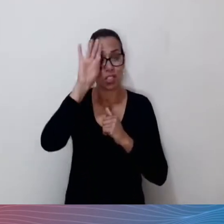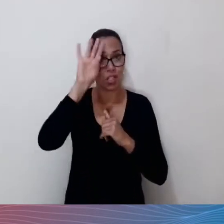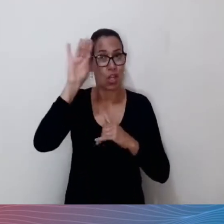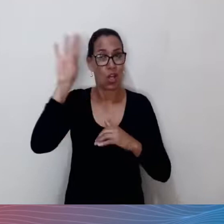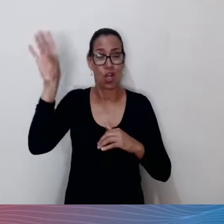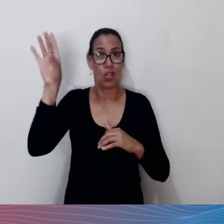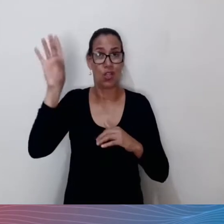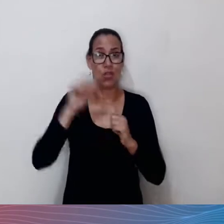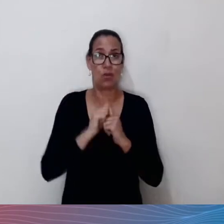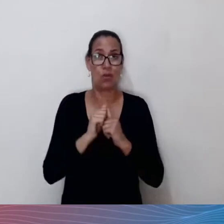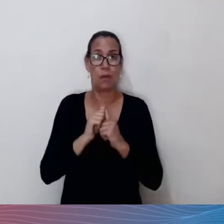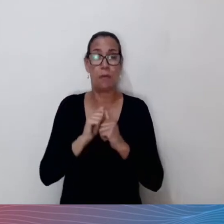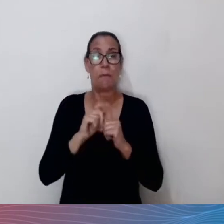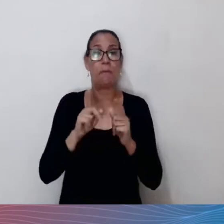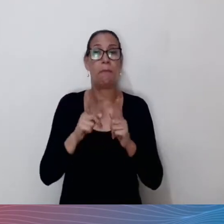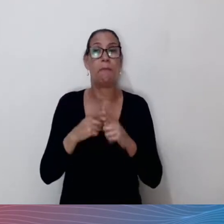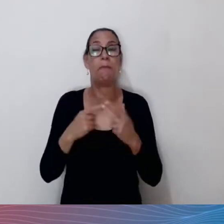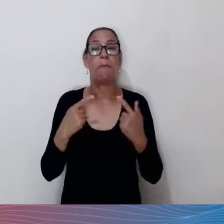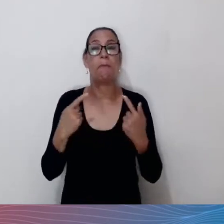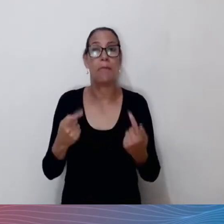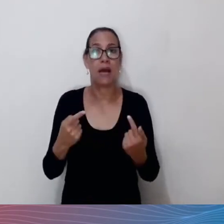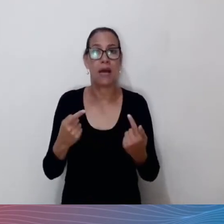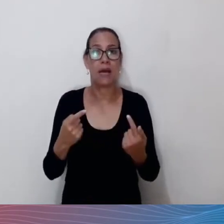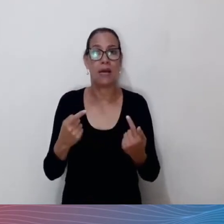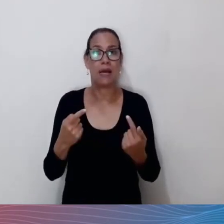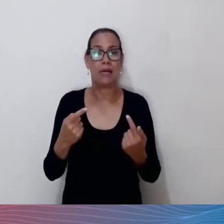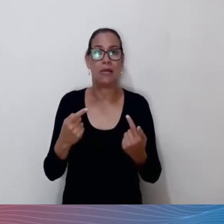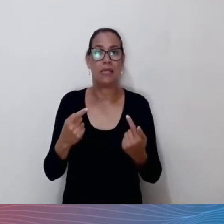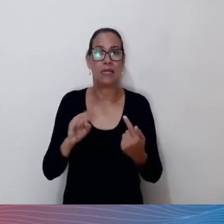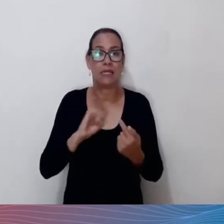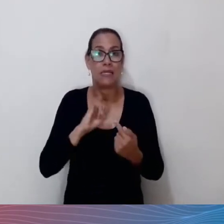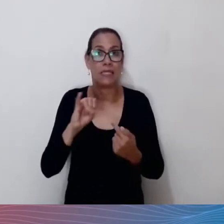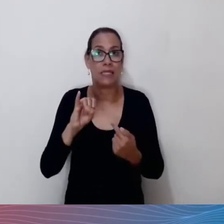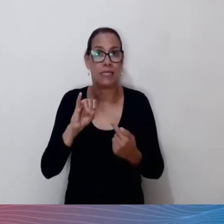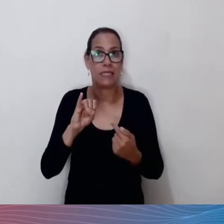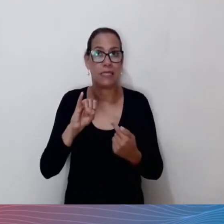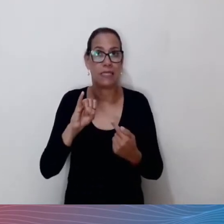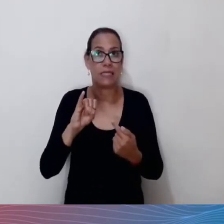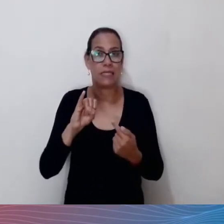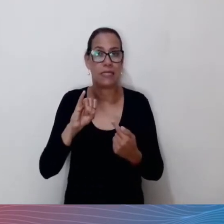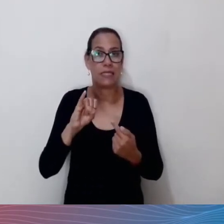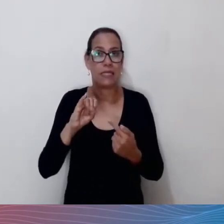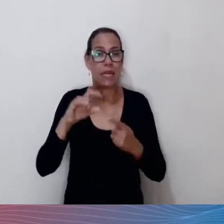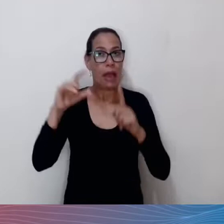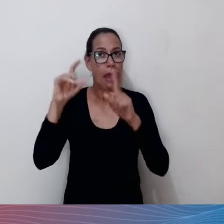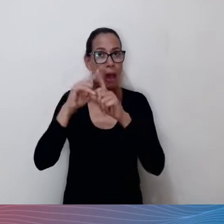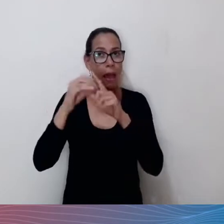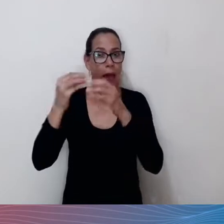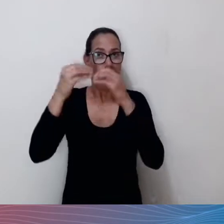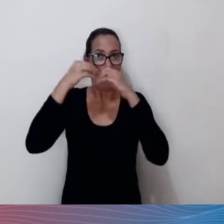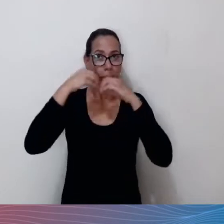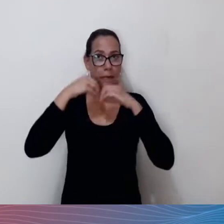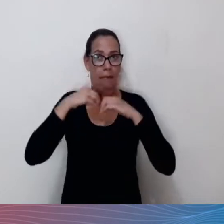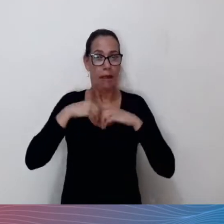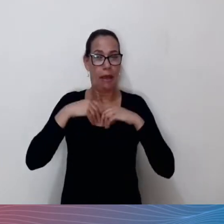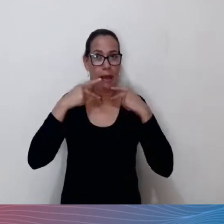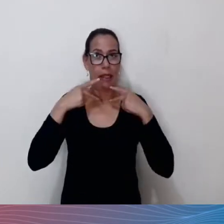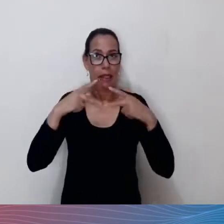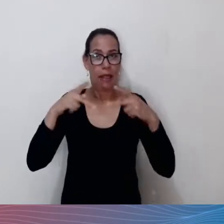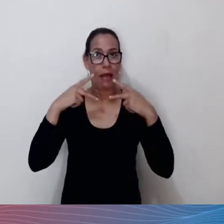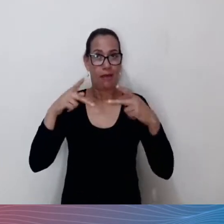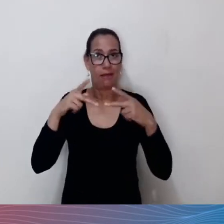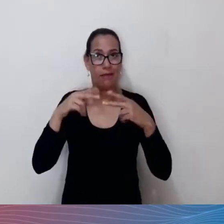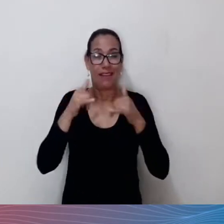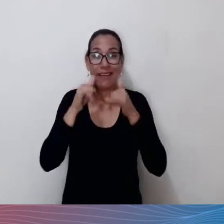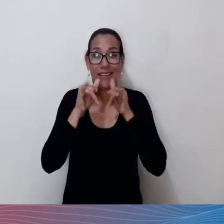Mas aquele em quem está a minha palavra, fale a minha palavra com verdade.